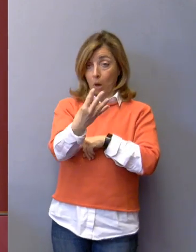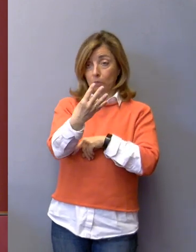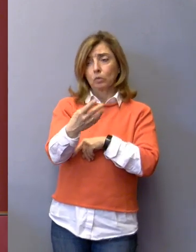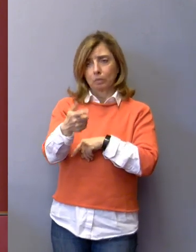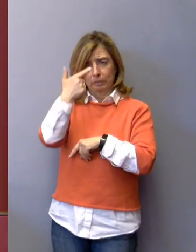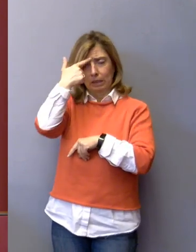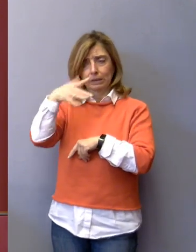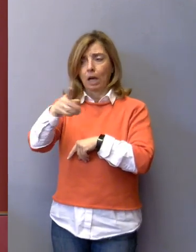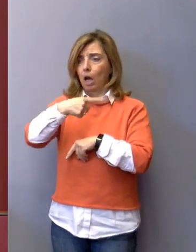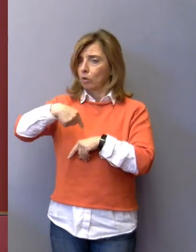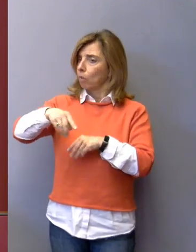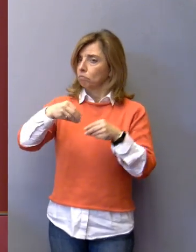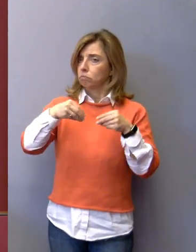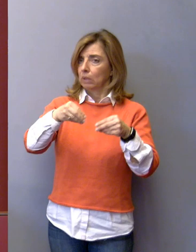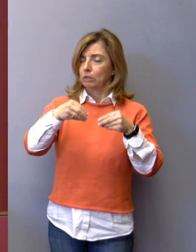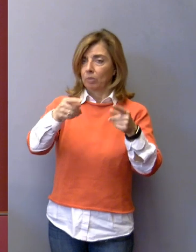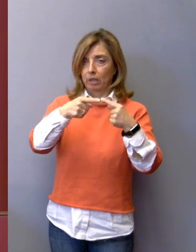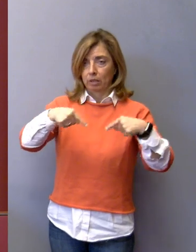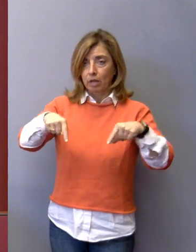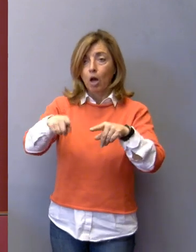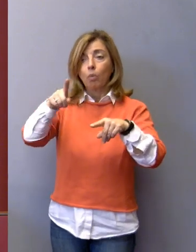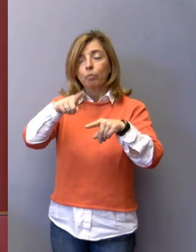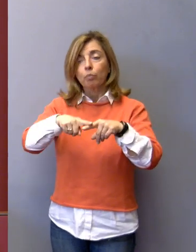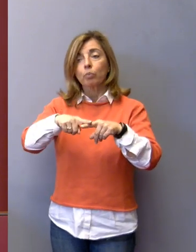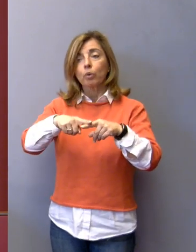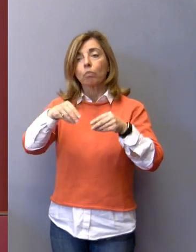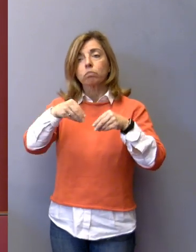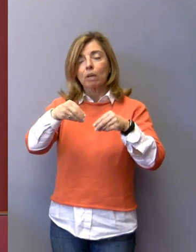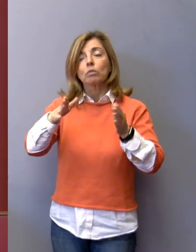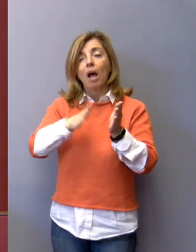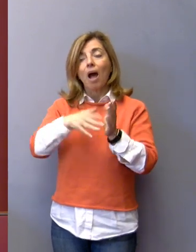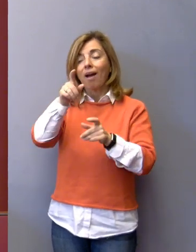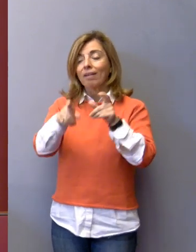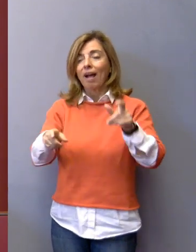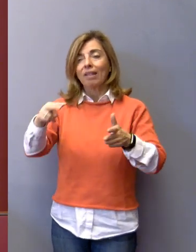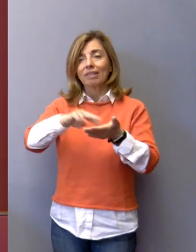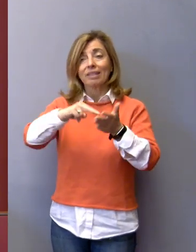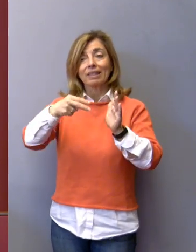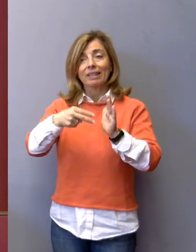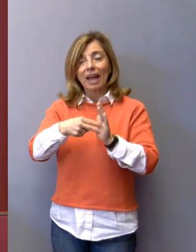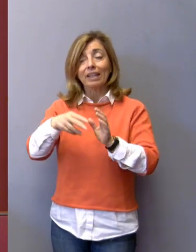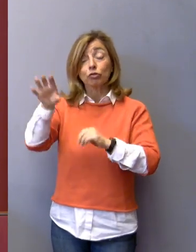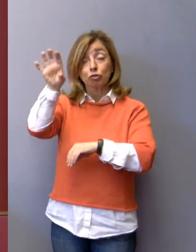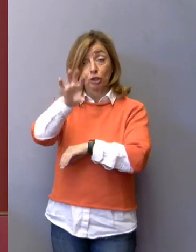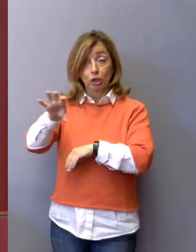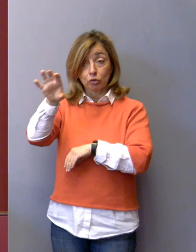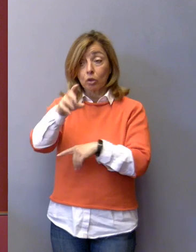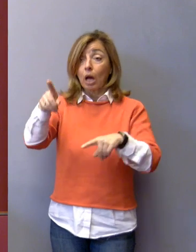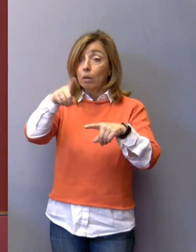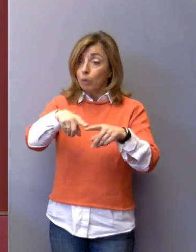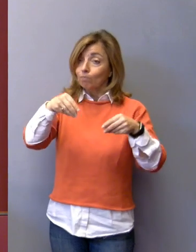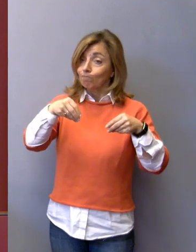oltre che i tecnici comunali regionali anche sottoscritto e l'assessore Campora quindi Massimo Livello